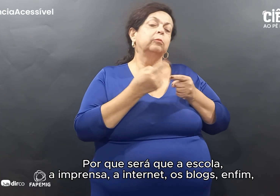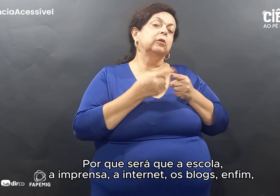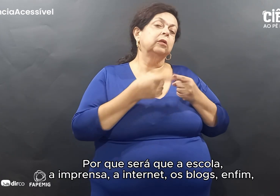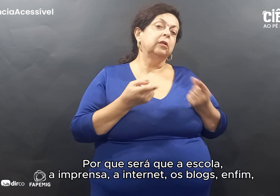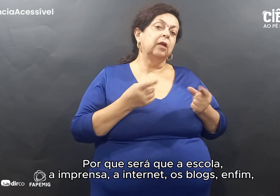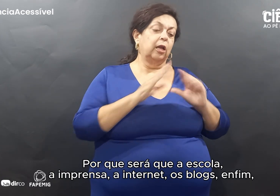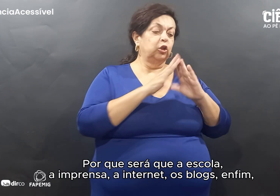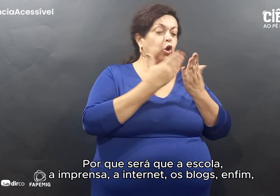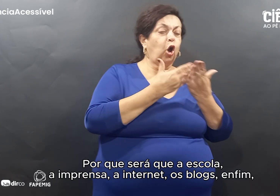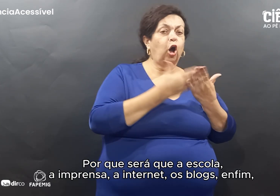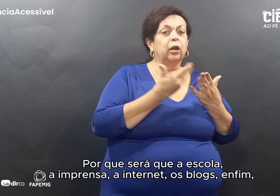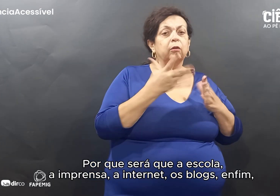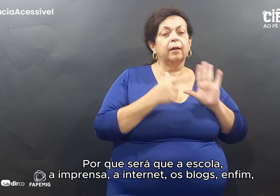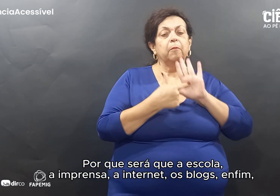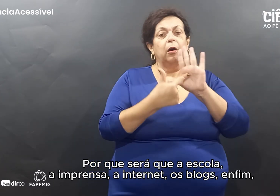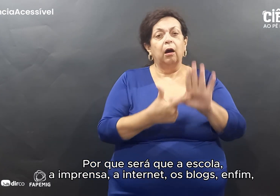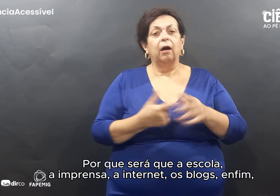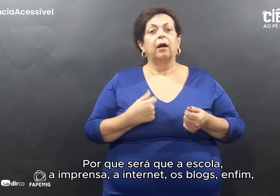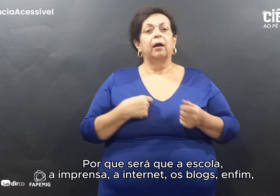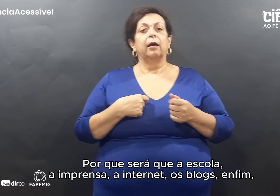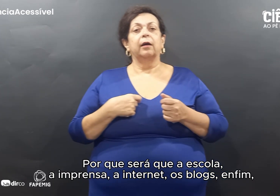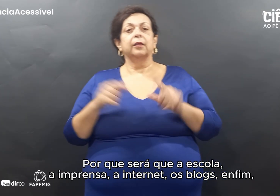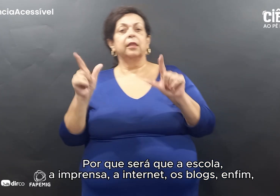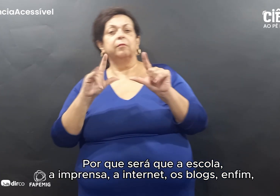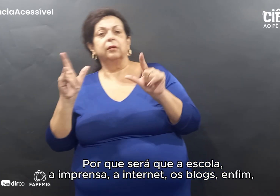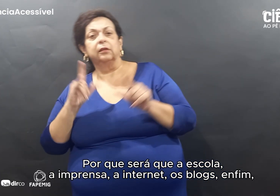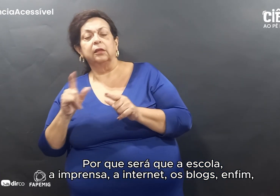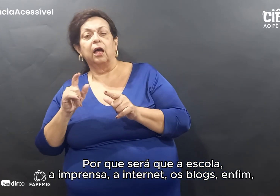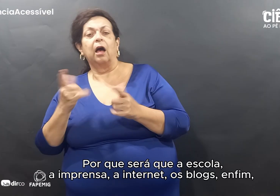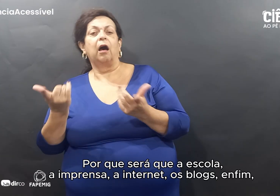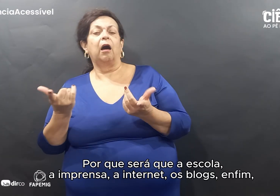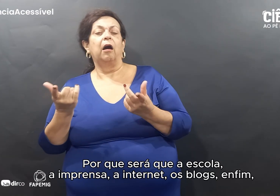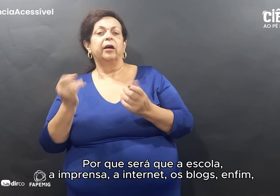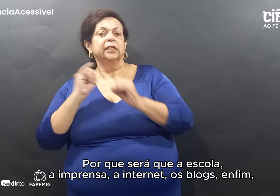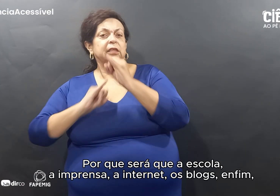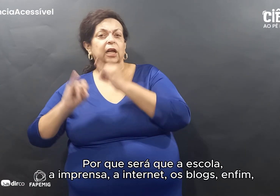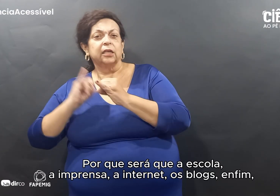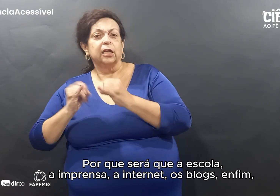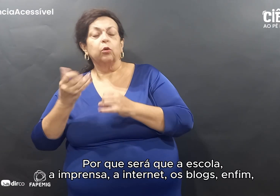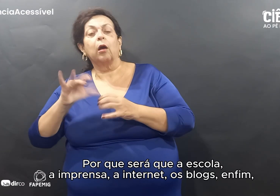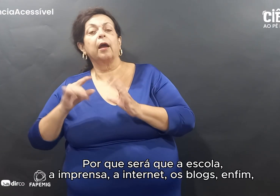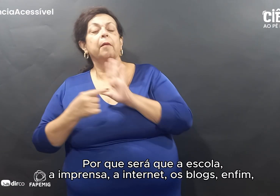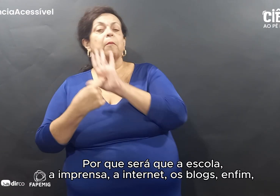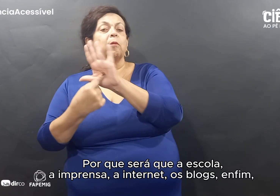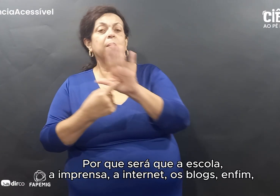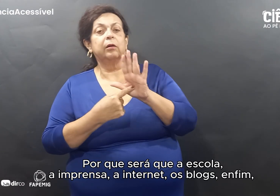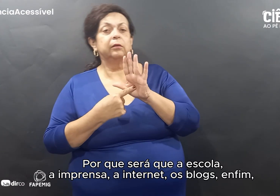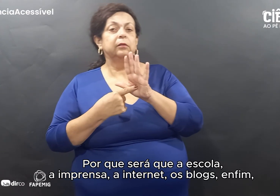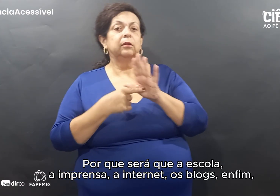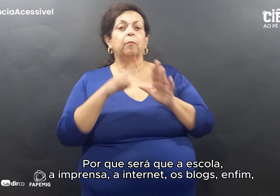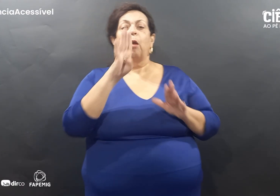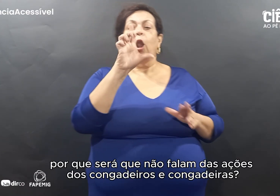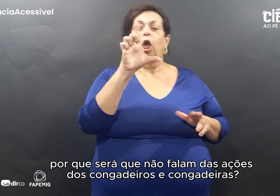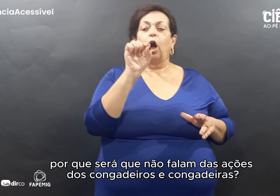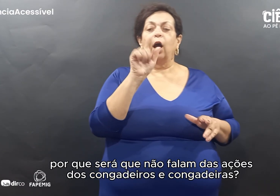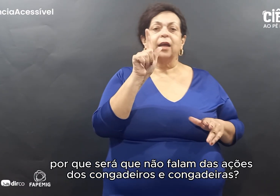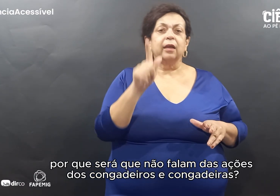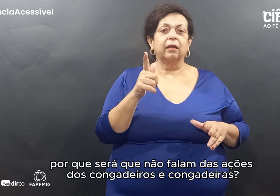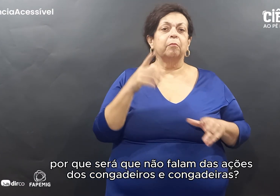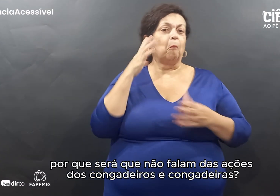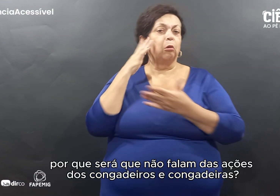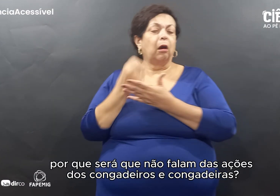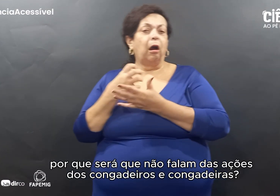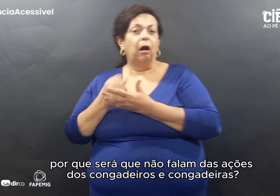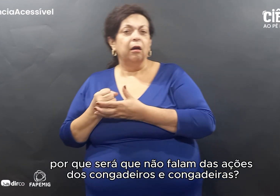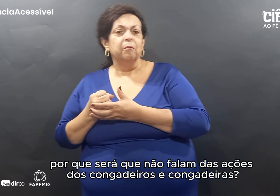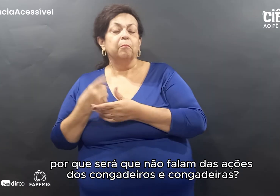a escola, a imprensa, a internet, os blogs, enfim, por que será